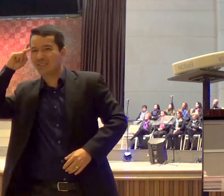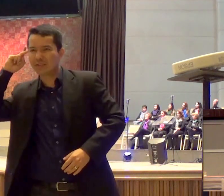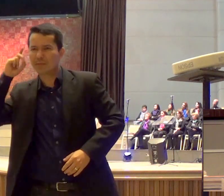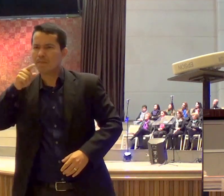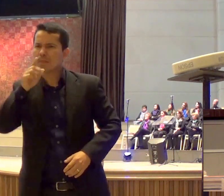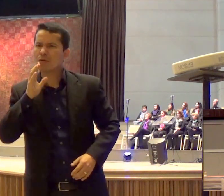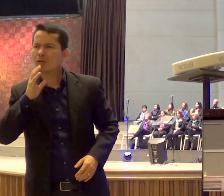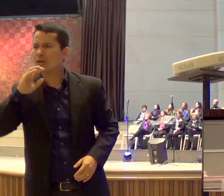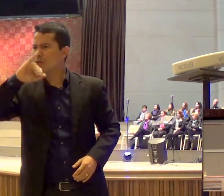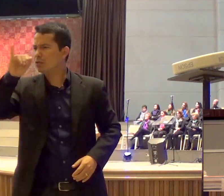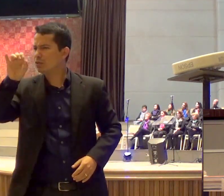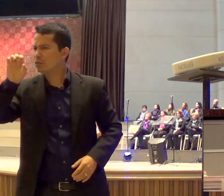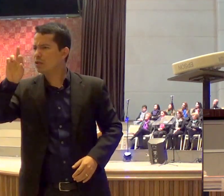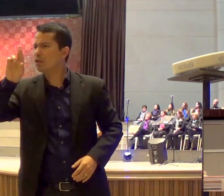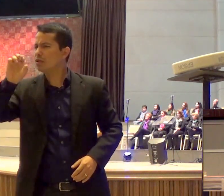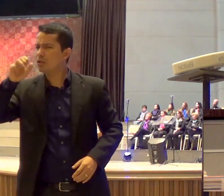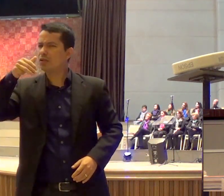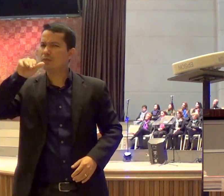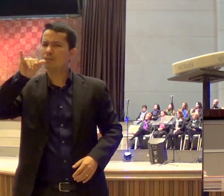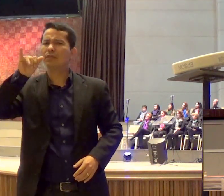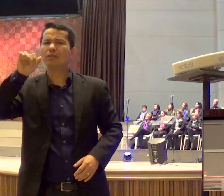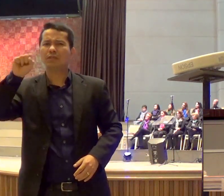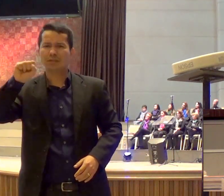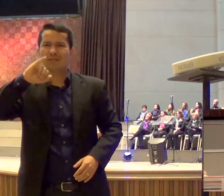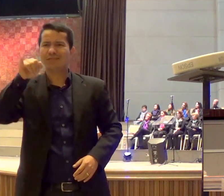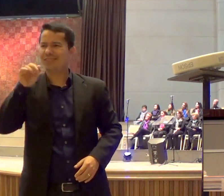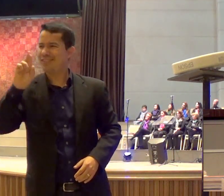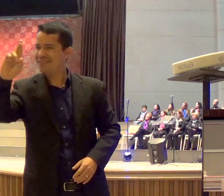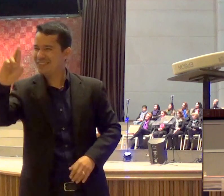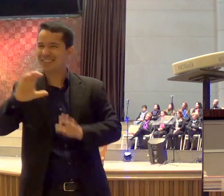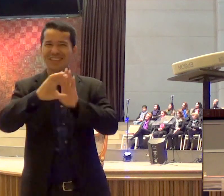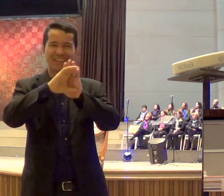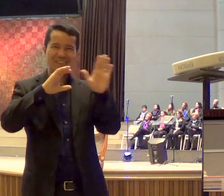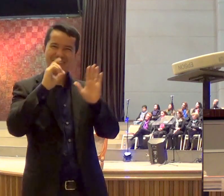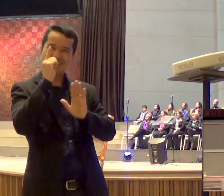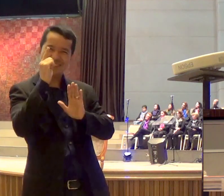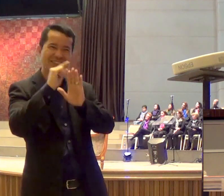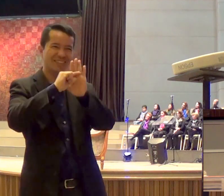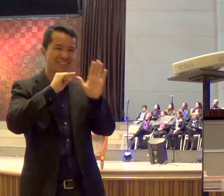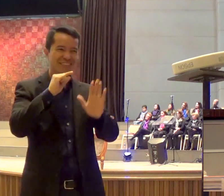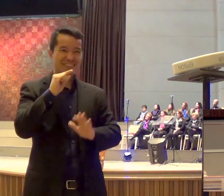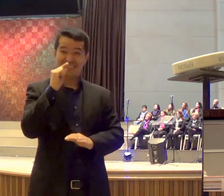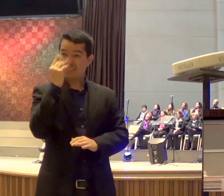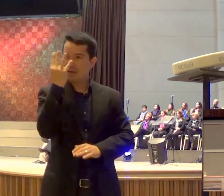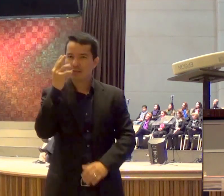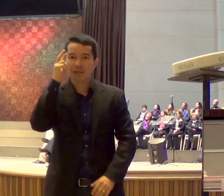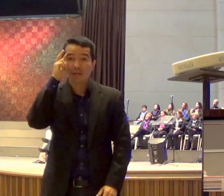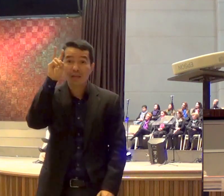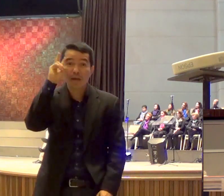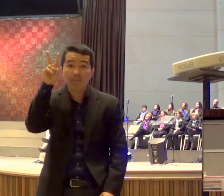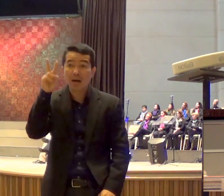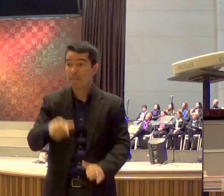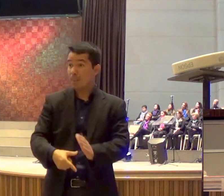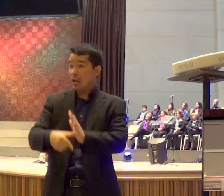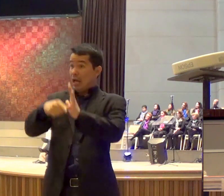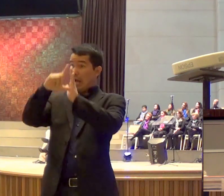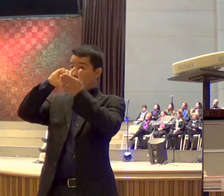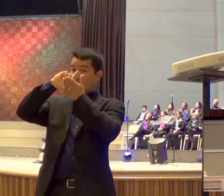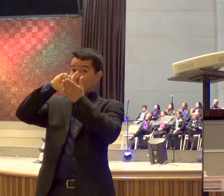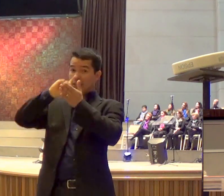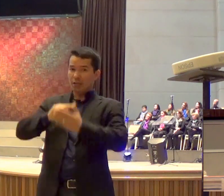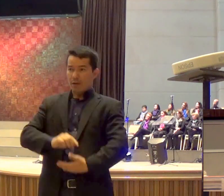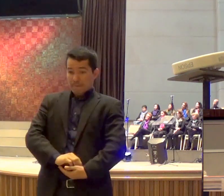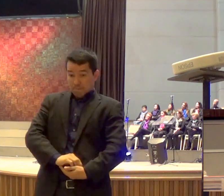Versículo 4 diz assim a palavra do senhor antes de formá-la no ventre eu vou escolher antes de você